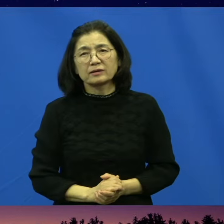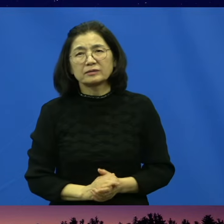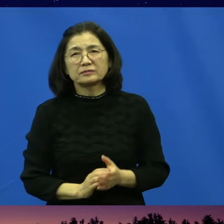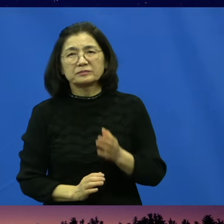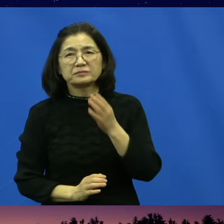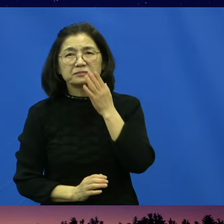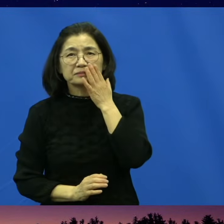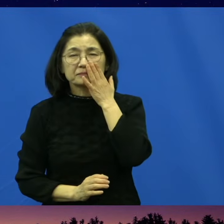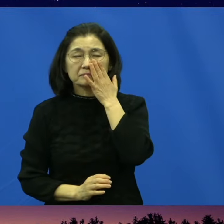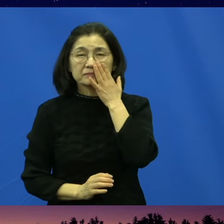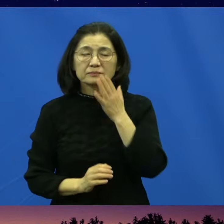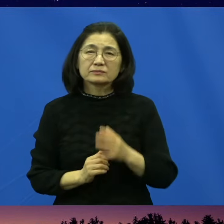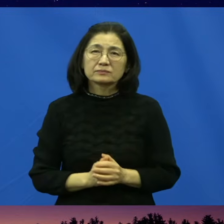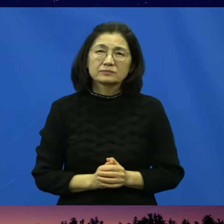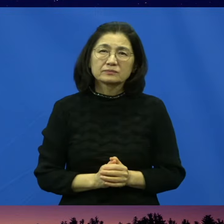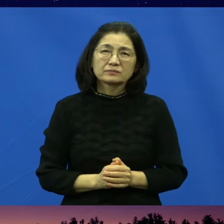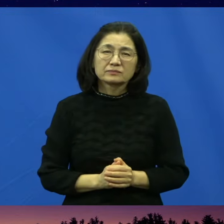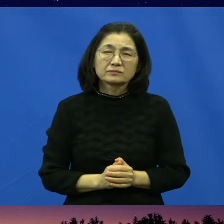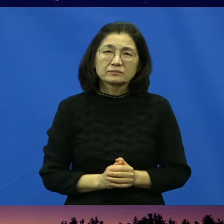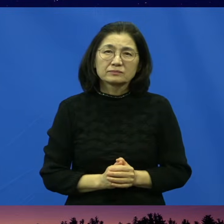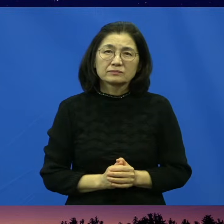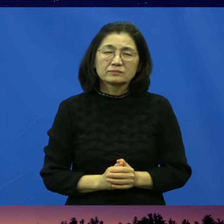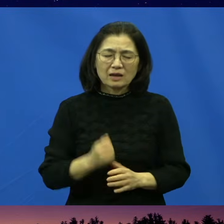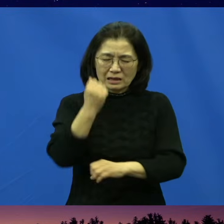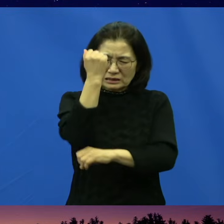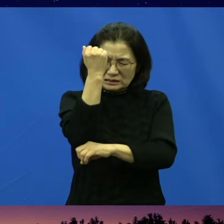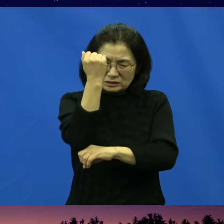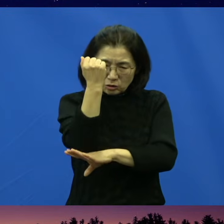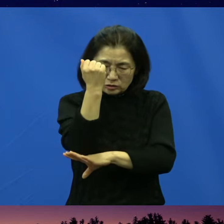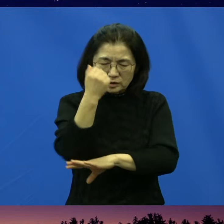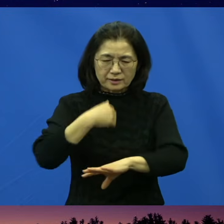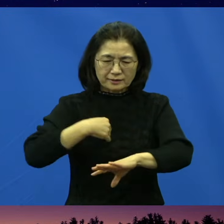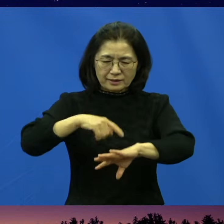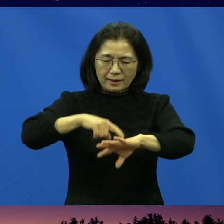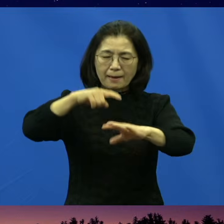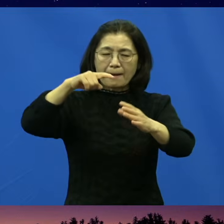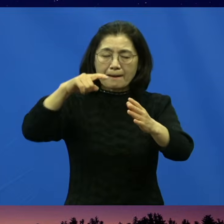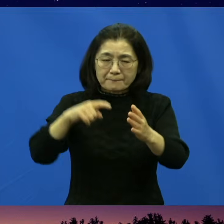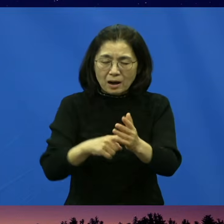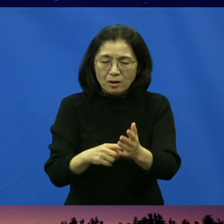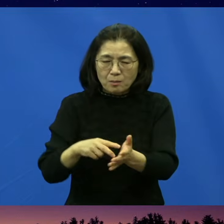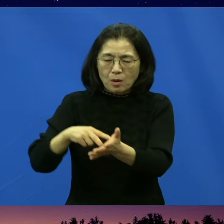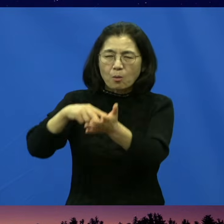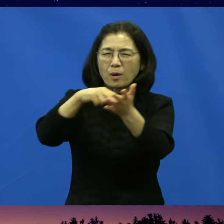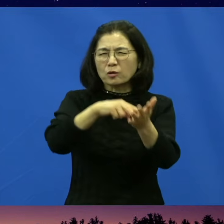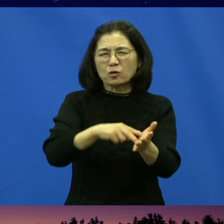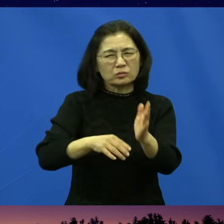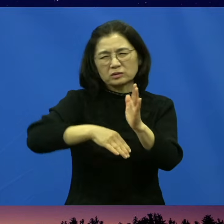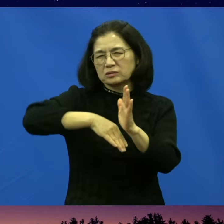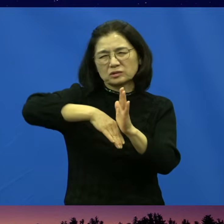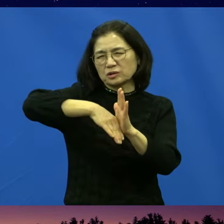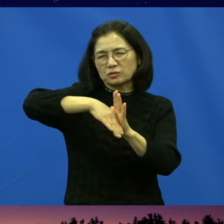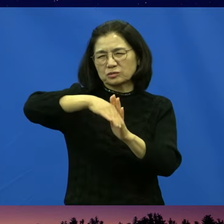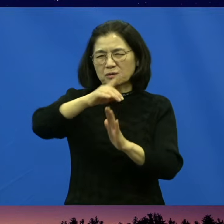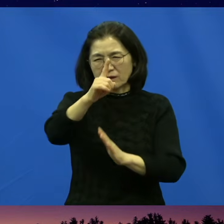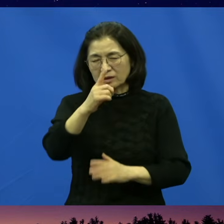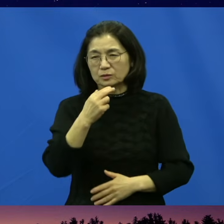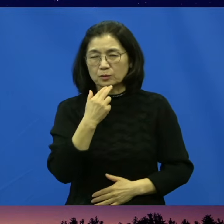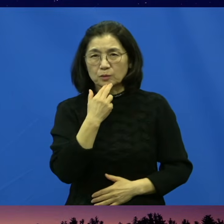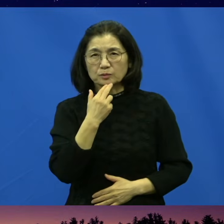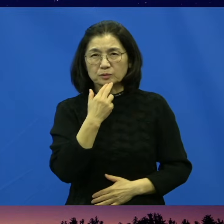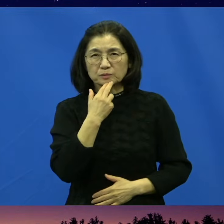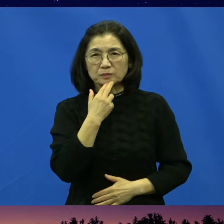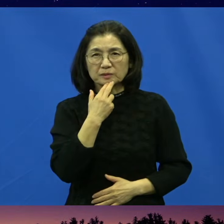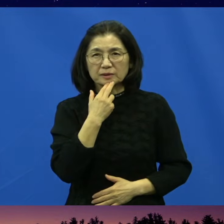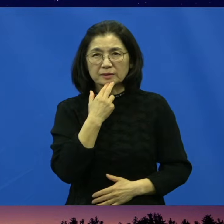그런 것들이 내 마음속에 이 근원적인 외로움을 채워줄 수 없다는 것만 확인하게 될 뿐이죠. 이